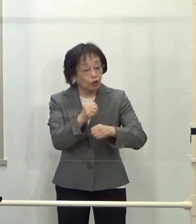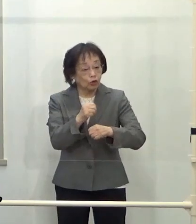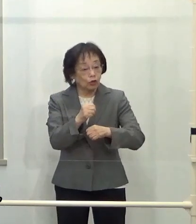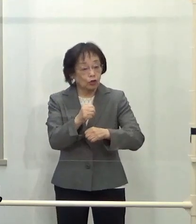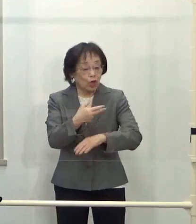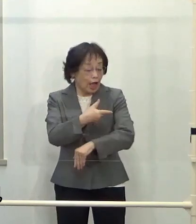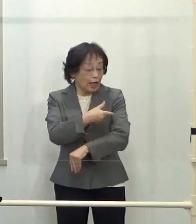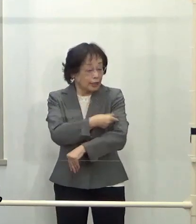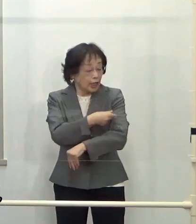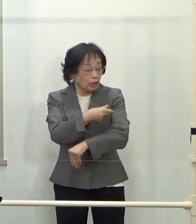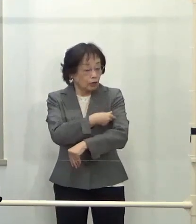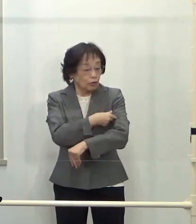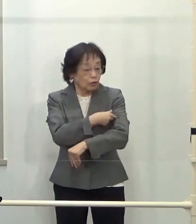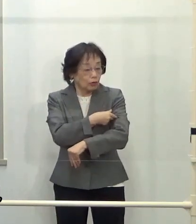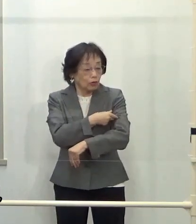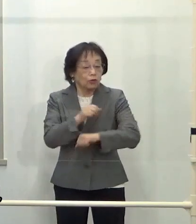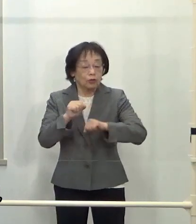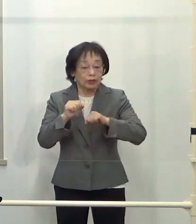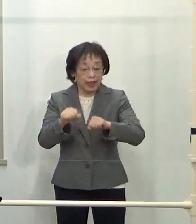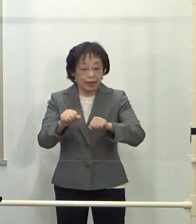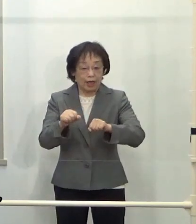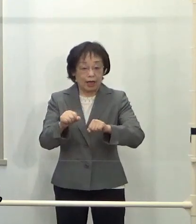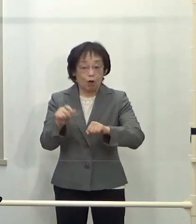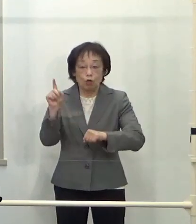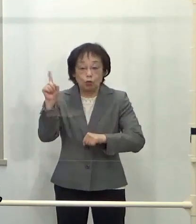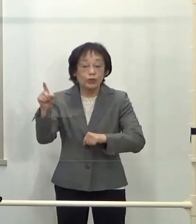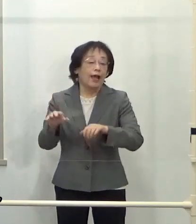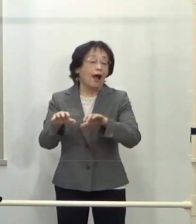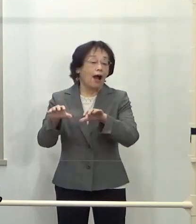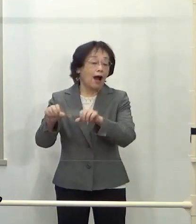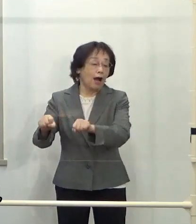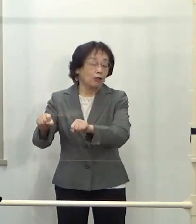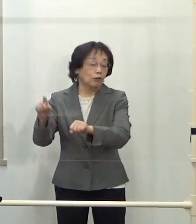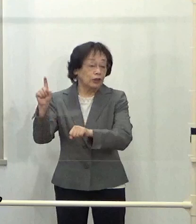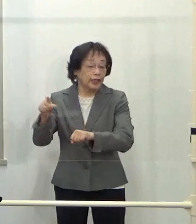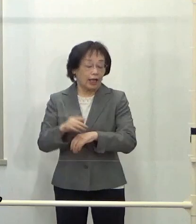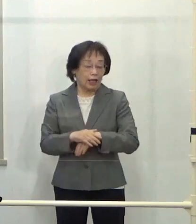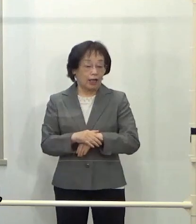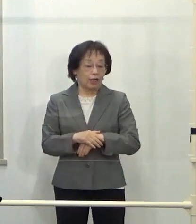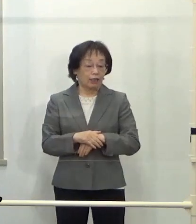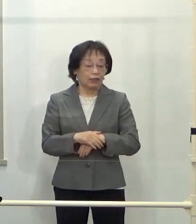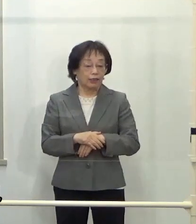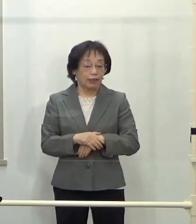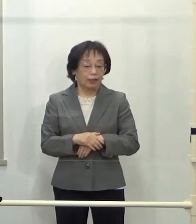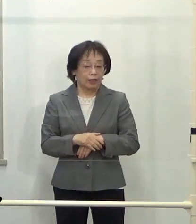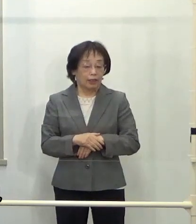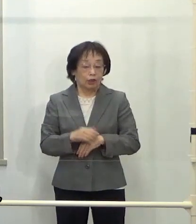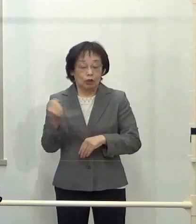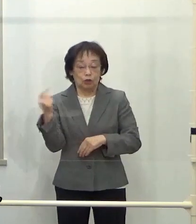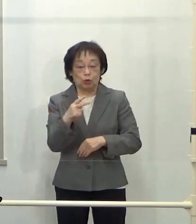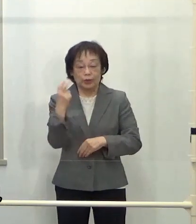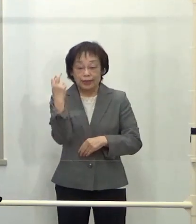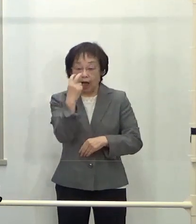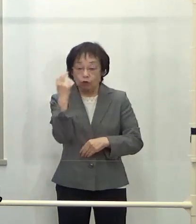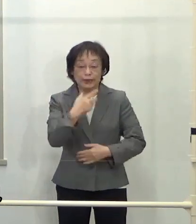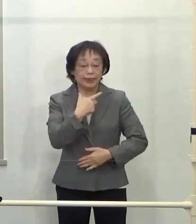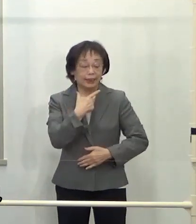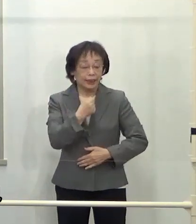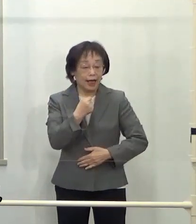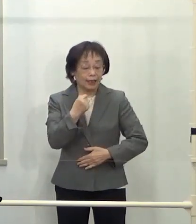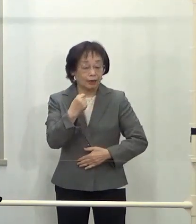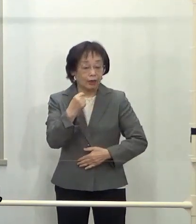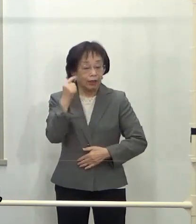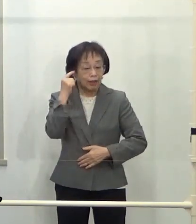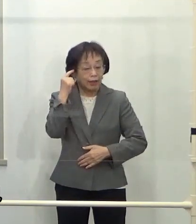かを記録してですね、それを、まあ、できればリアルタイムで確認できるようにしたいという、そういうその